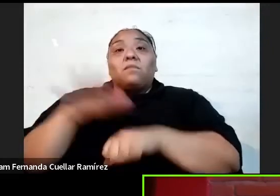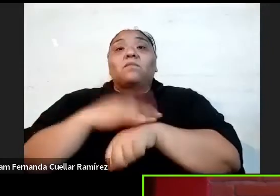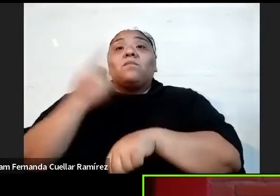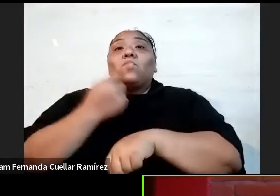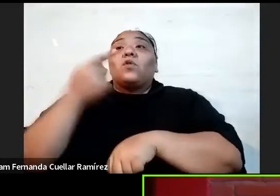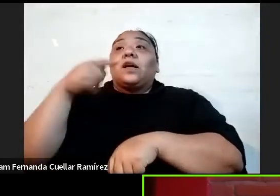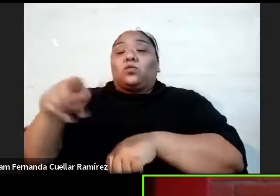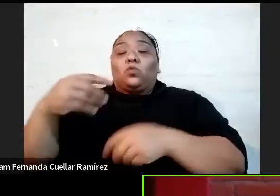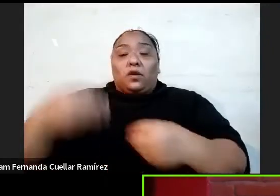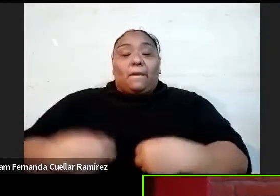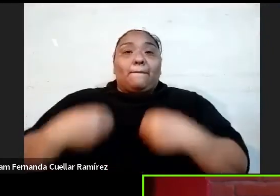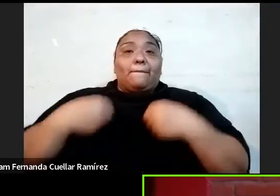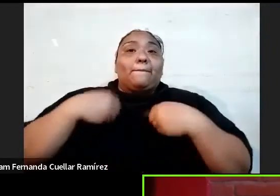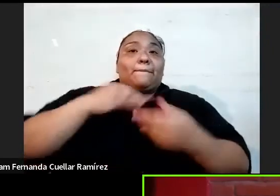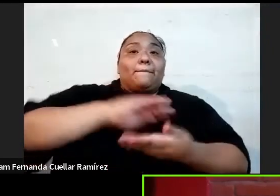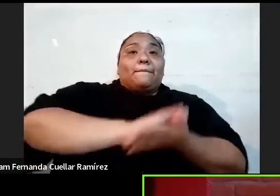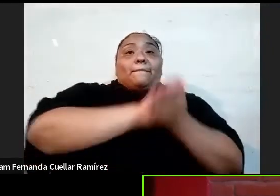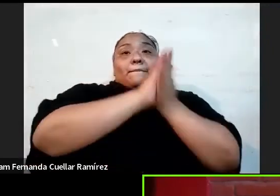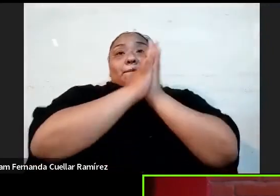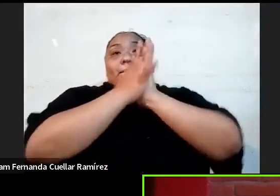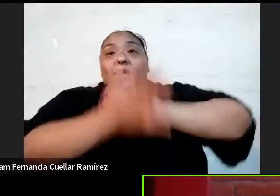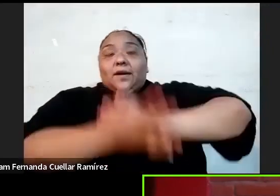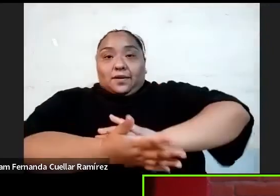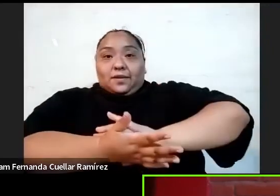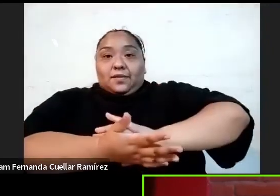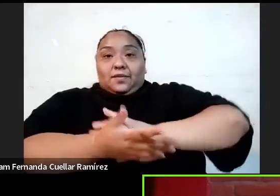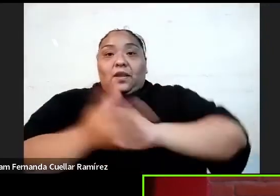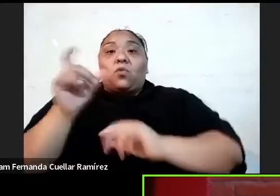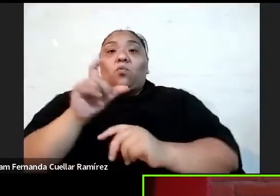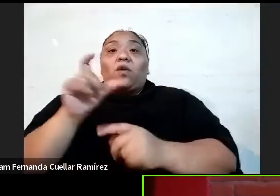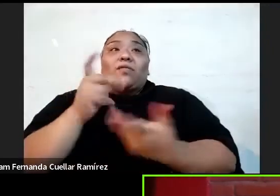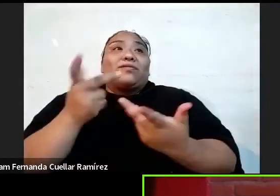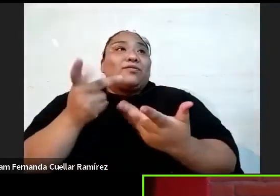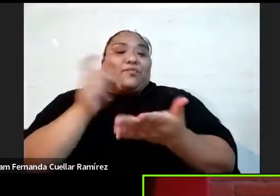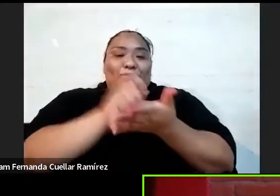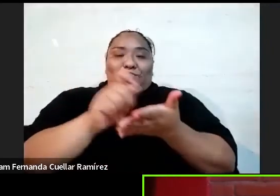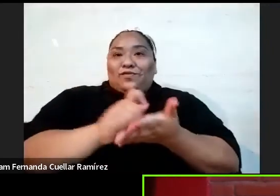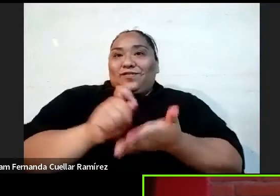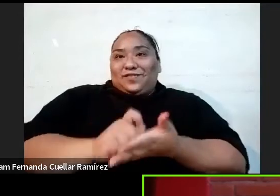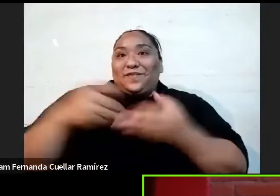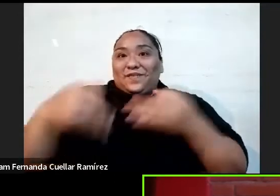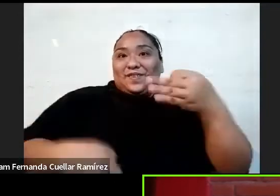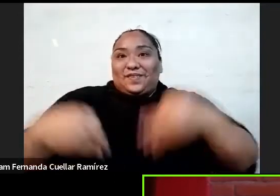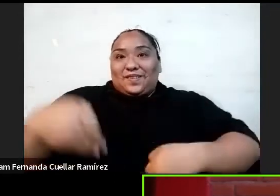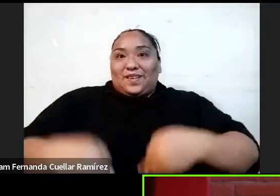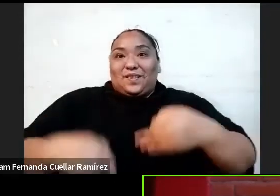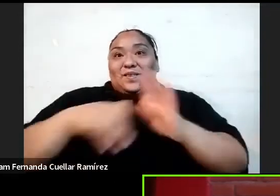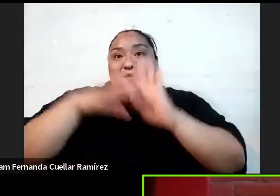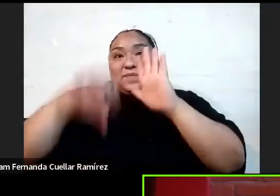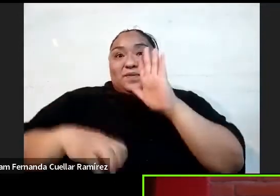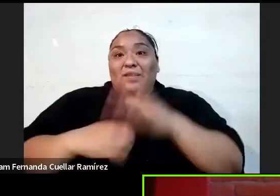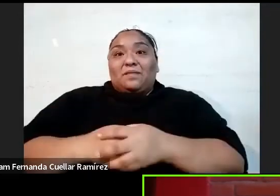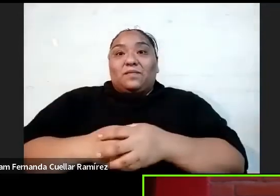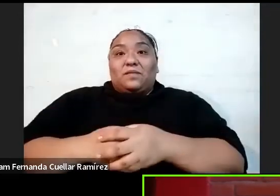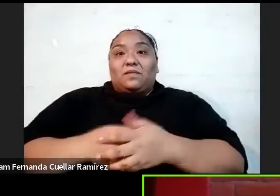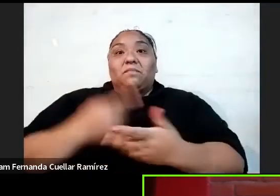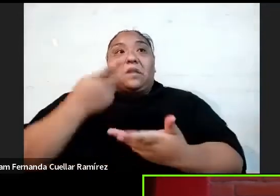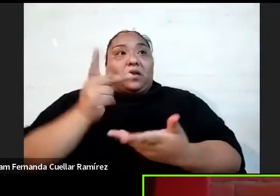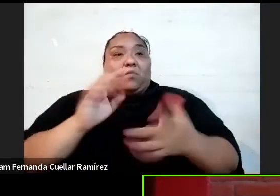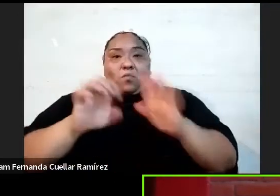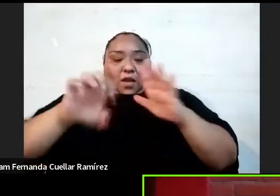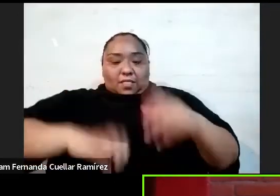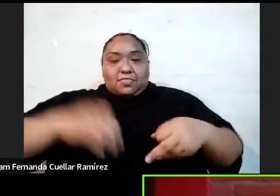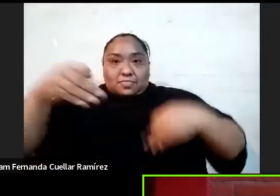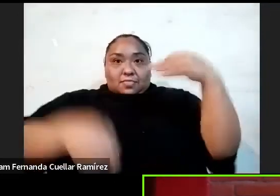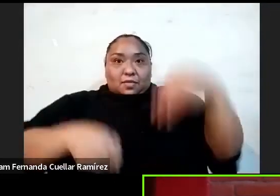vida al texto. Es como cuando se escribe teatro, que el teatro justamente es una obra literaria, pero